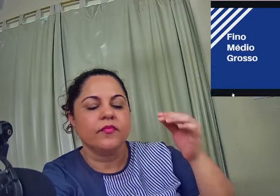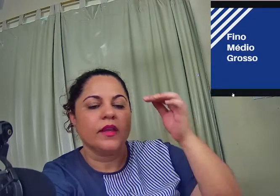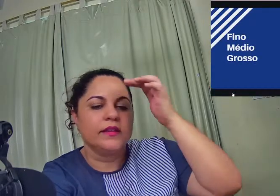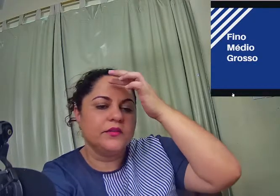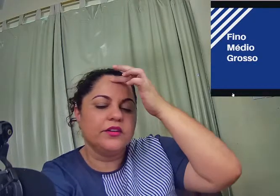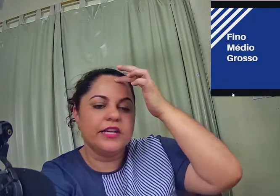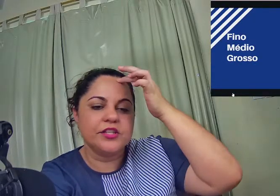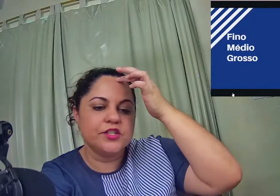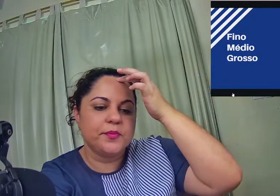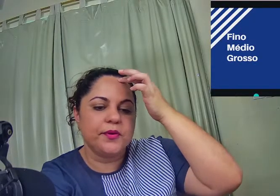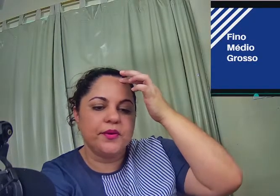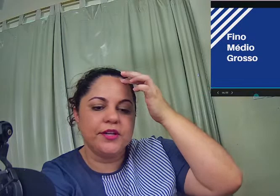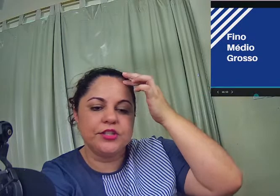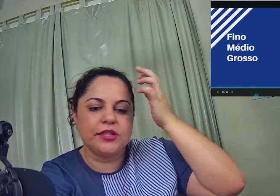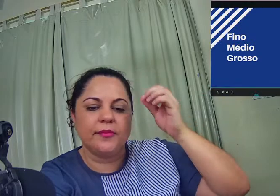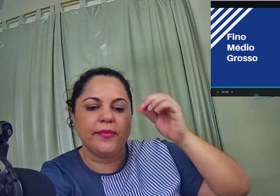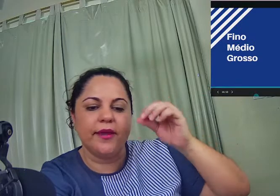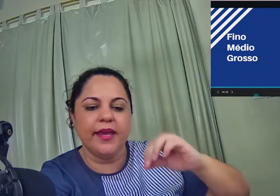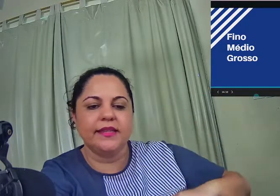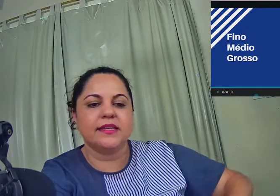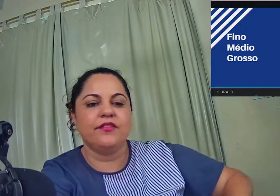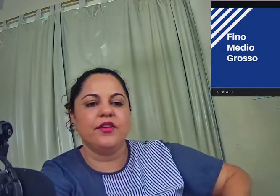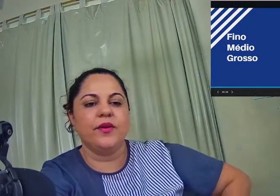Então, agora a gente pode também descrever o quê?